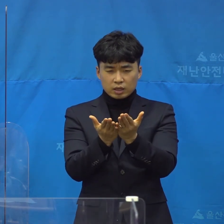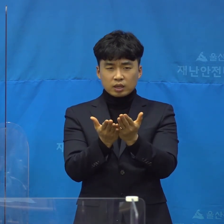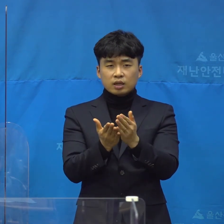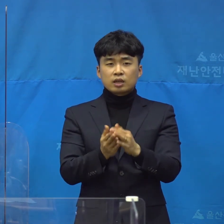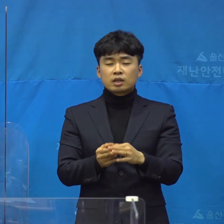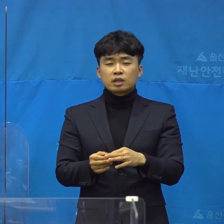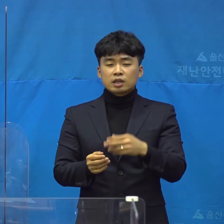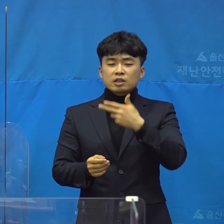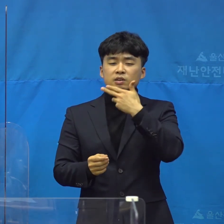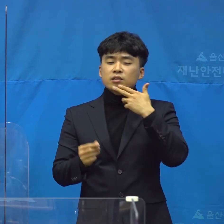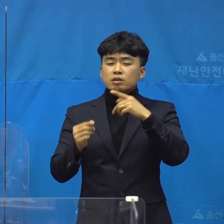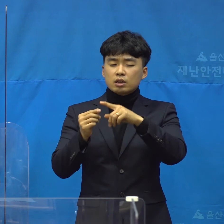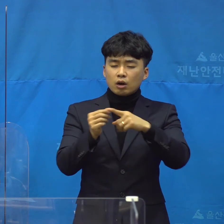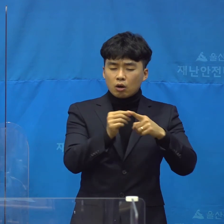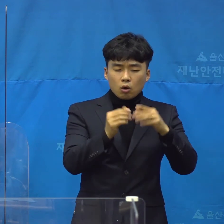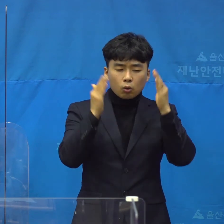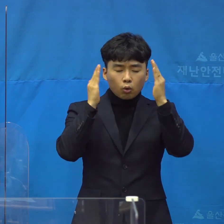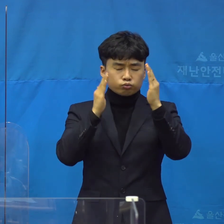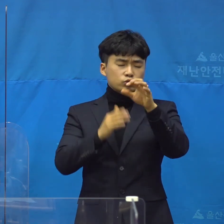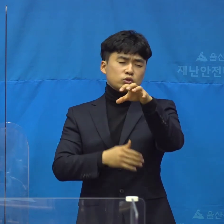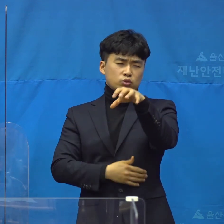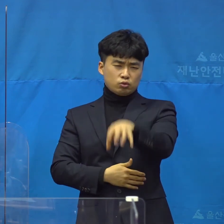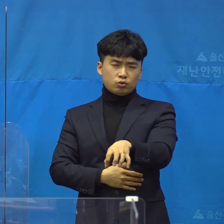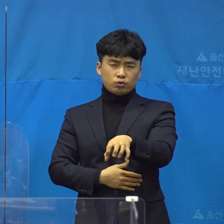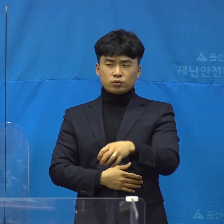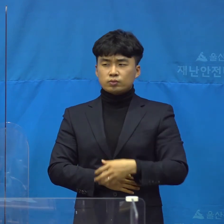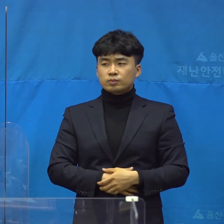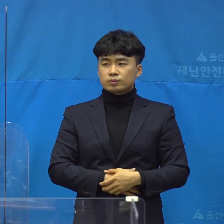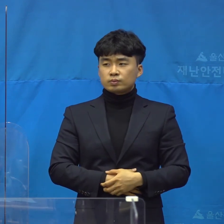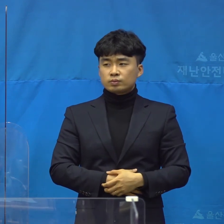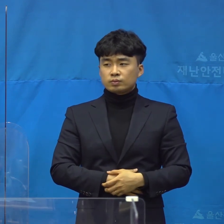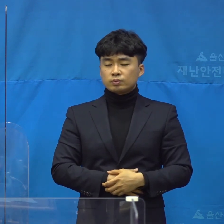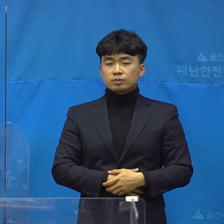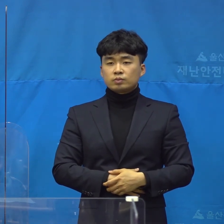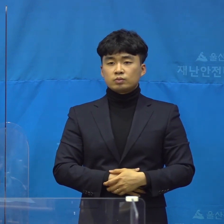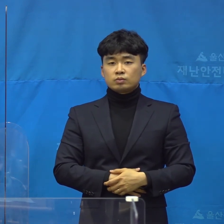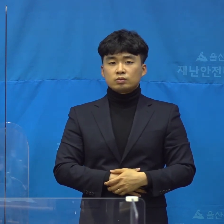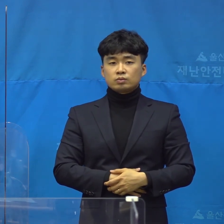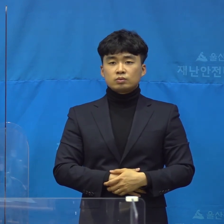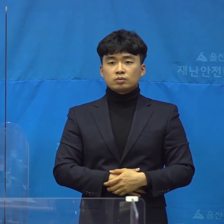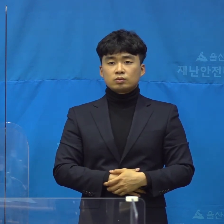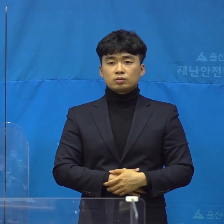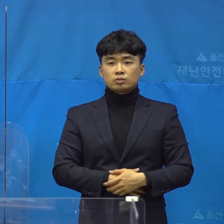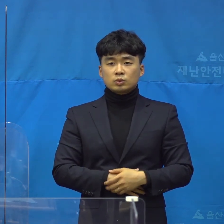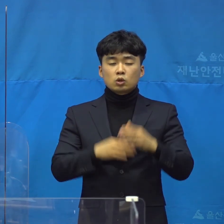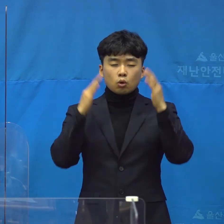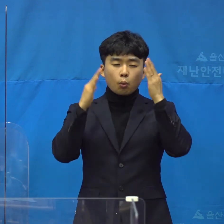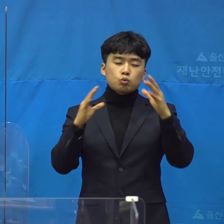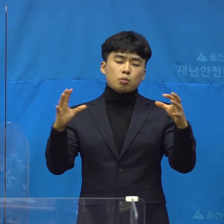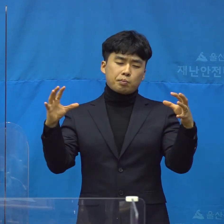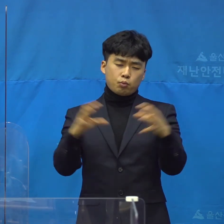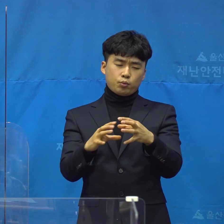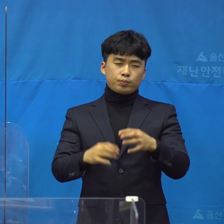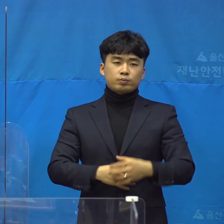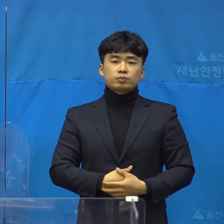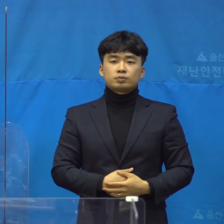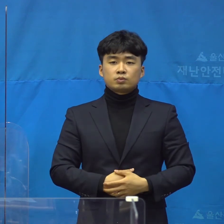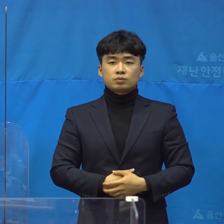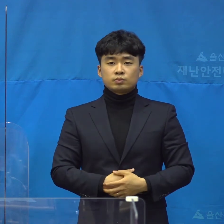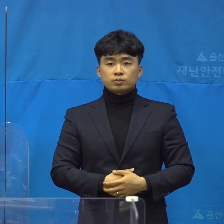영어로 성경 공부를 하는 뭐 그런 뭐 이렇게 공부하는 곳이라고